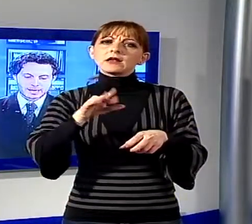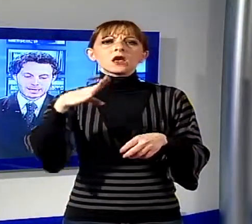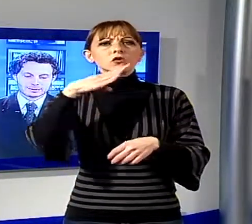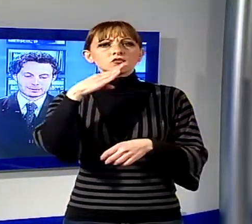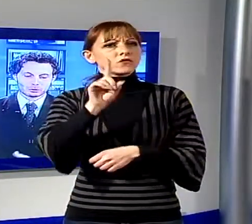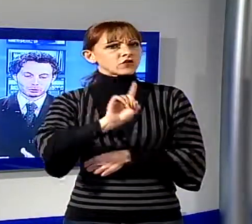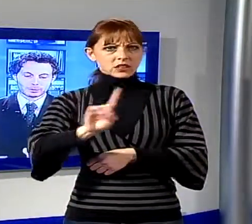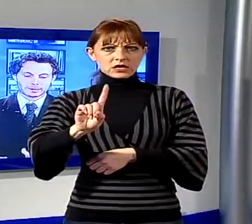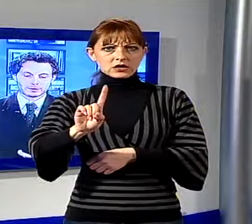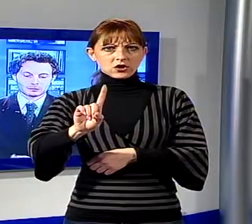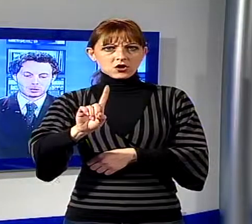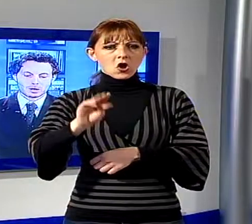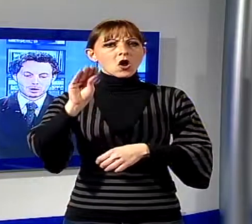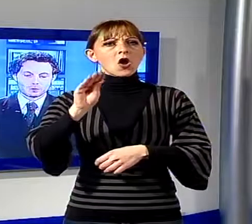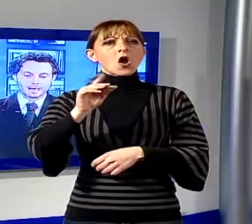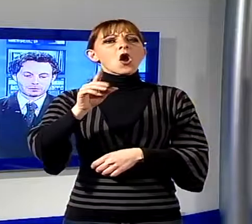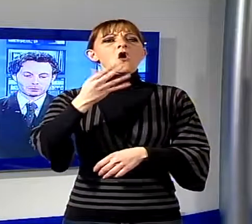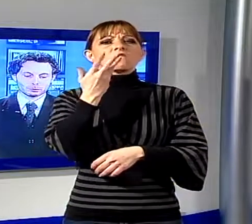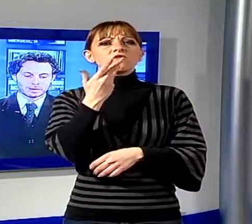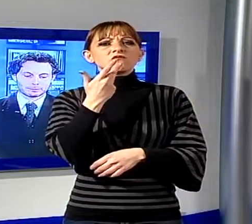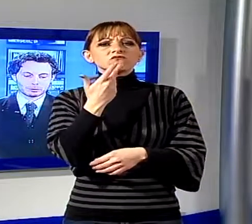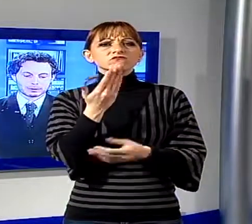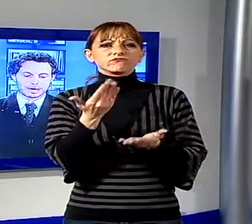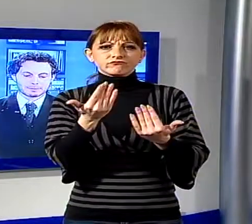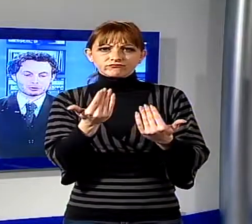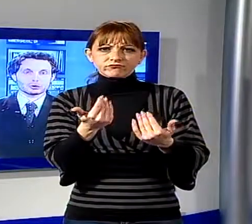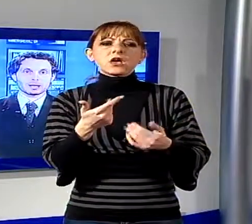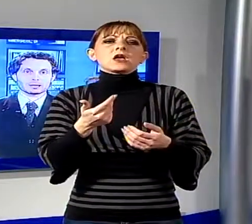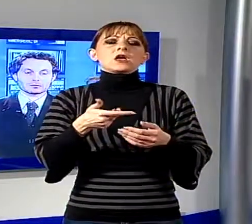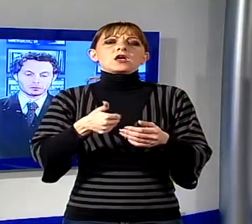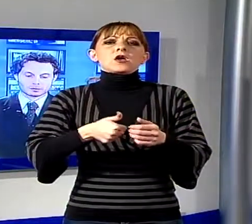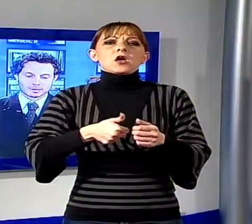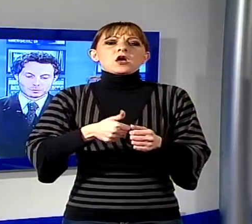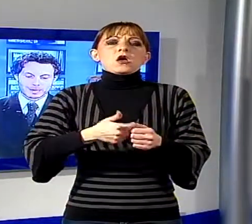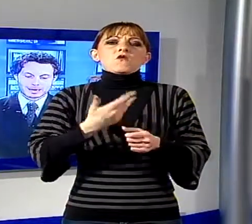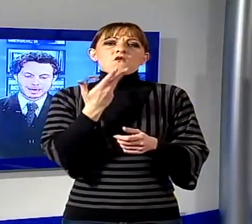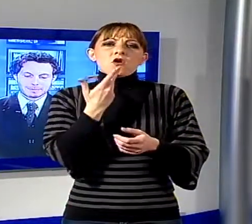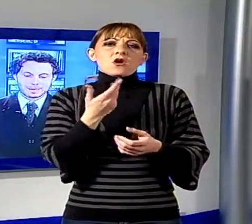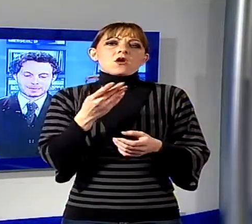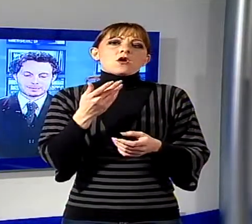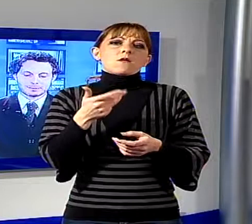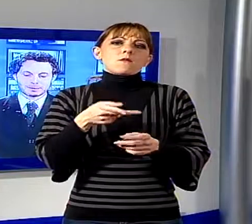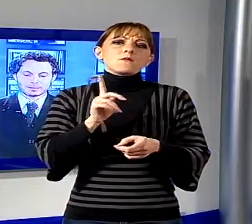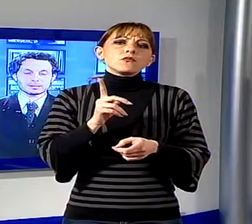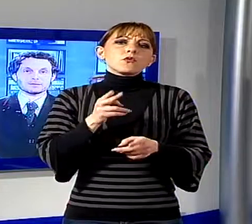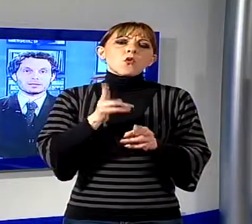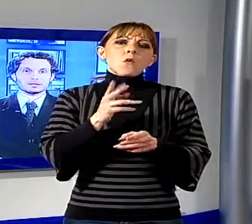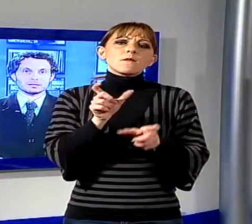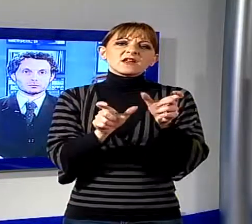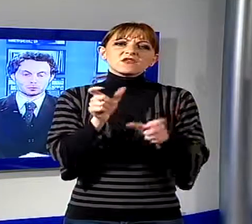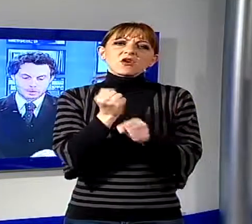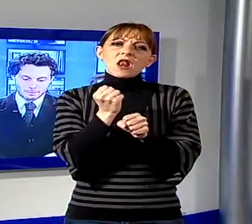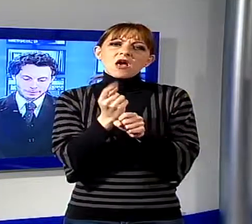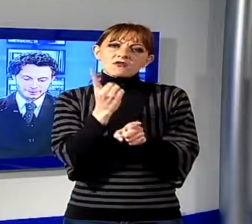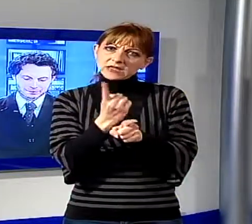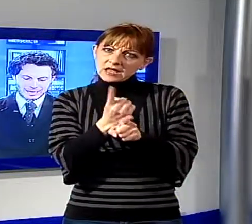sufficiente. Il sindaco dunque ha chiesto come assoluta priorità maggiore risorse umane e mezzi per gli interventi